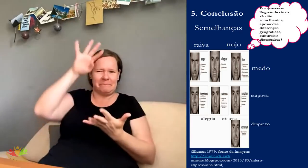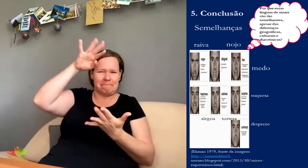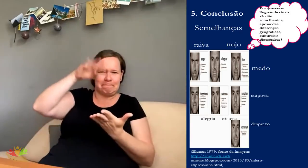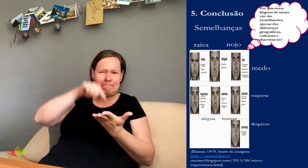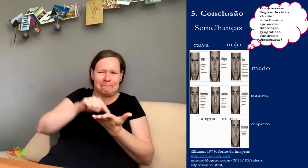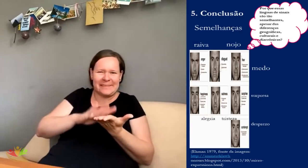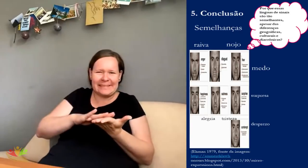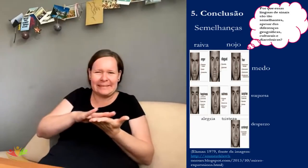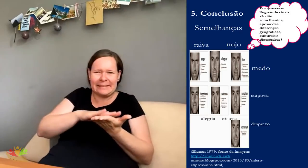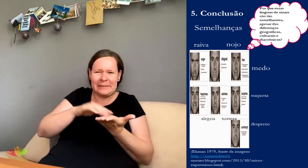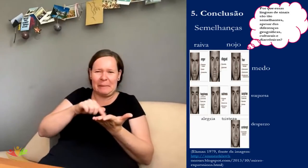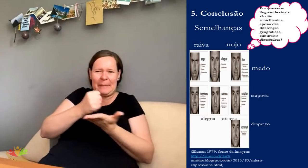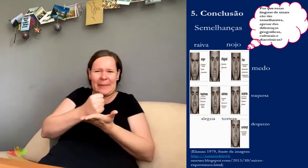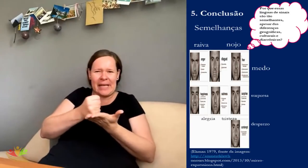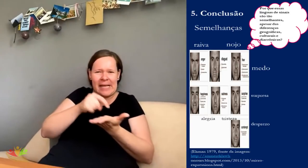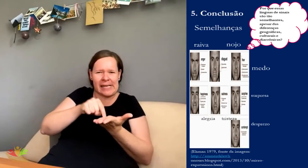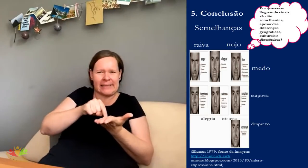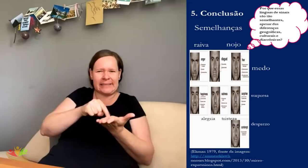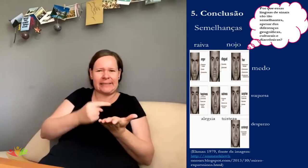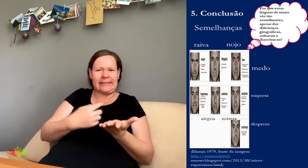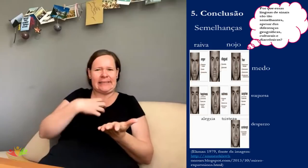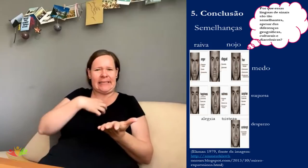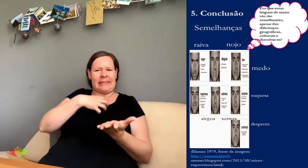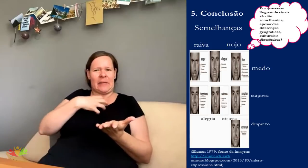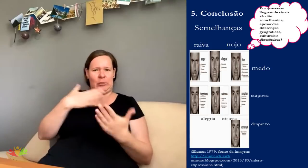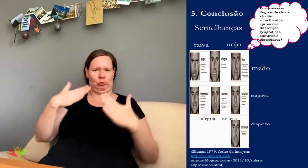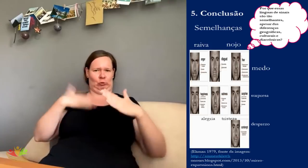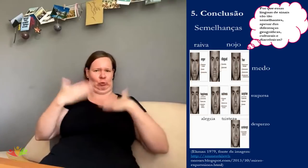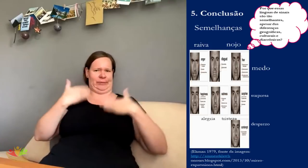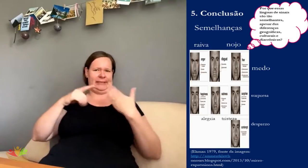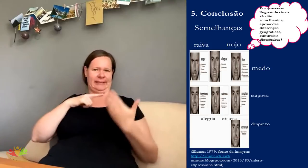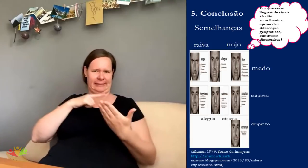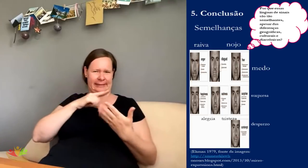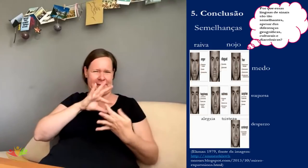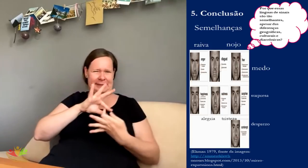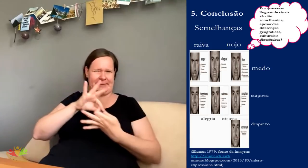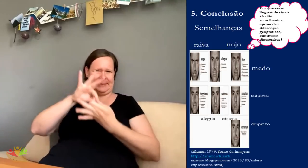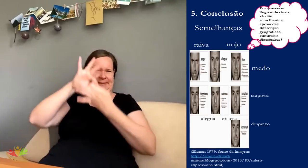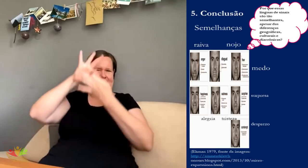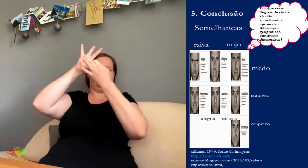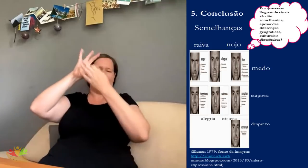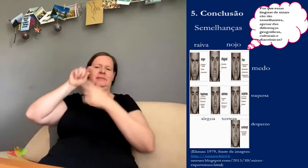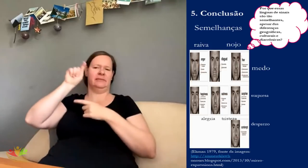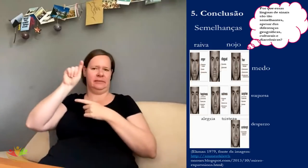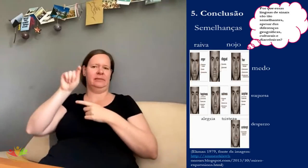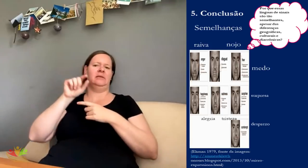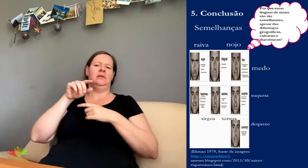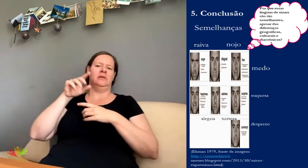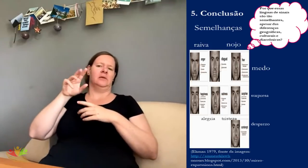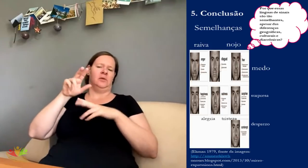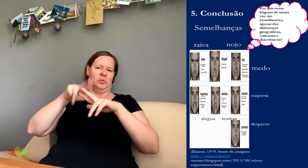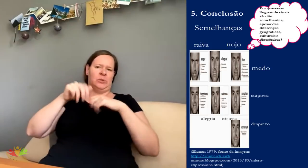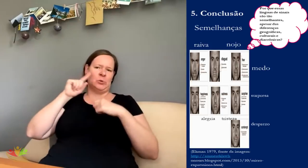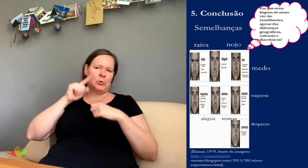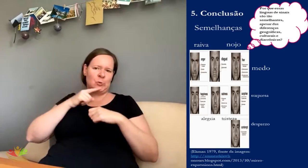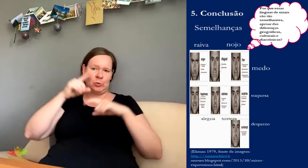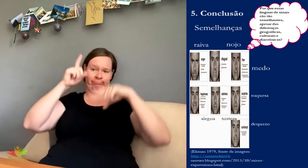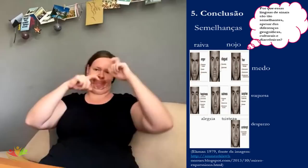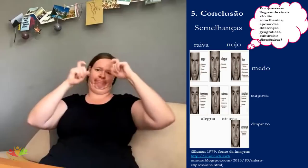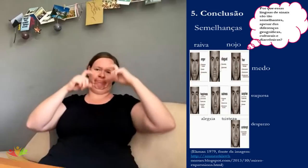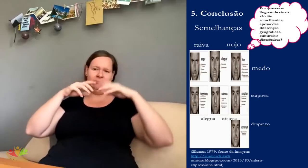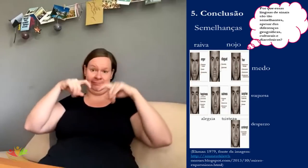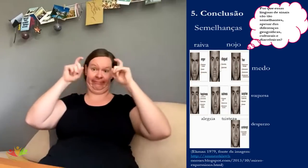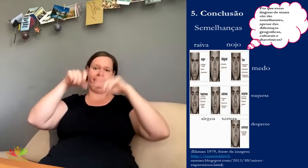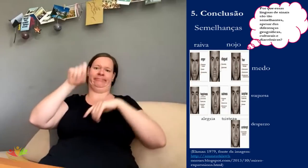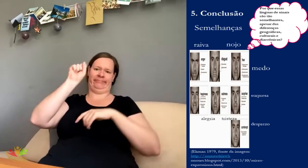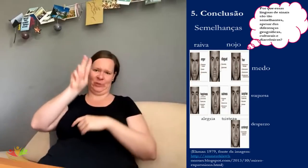olhar sobre a semântica de uma oração condicional, na mais base, subjacentemente, o que está sendo colocado